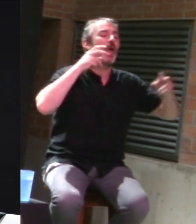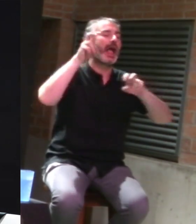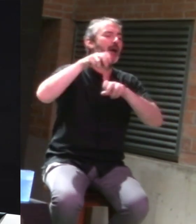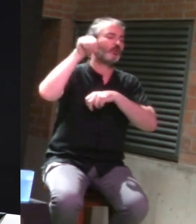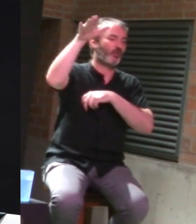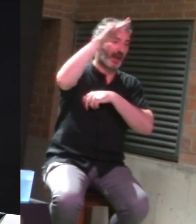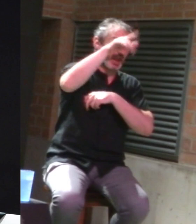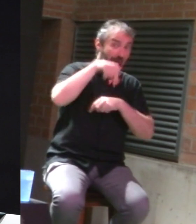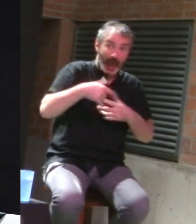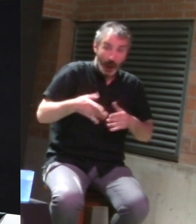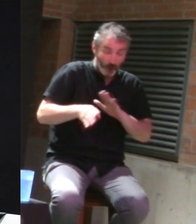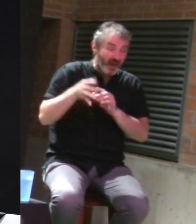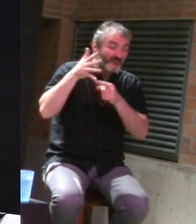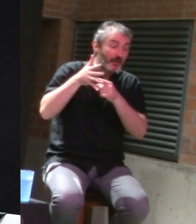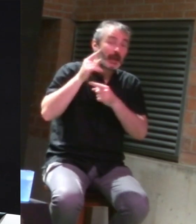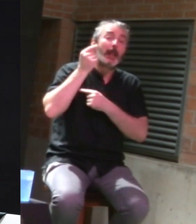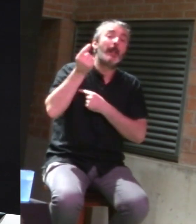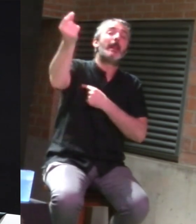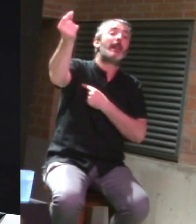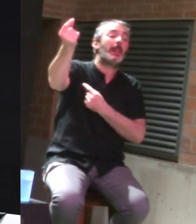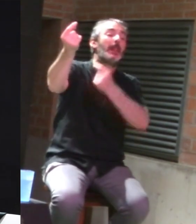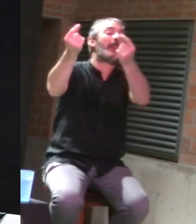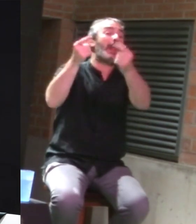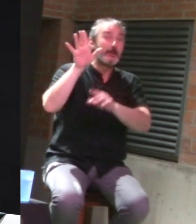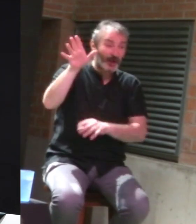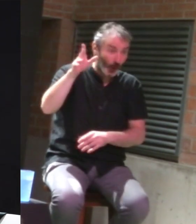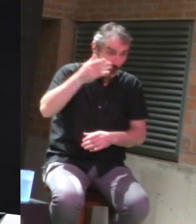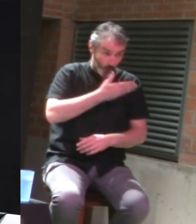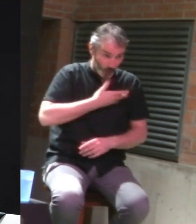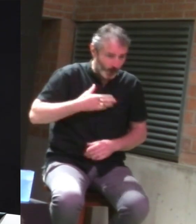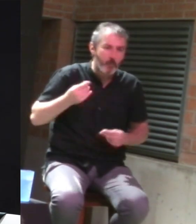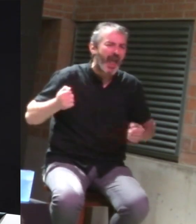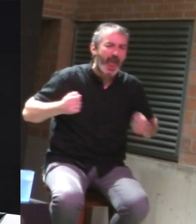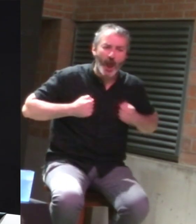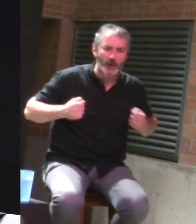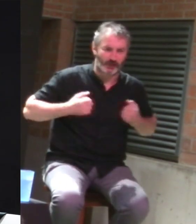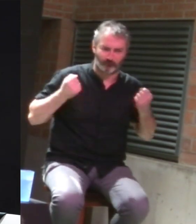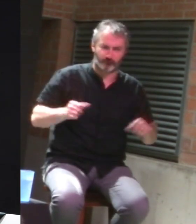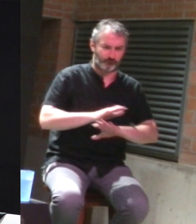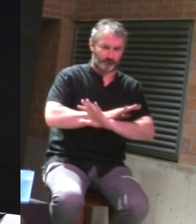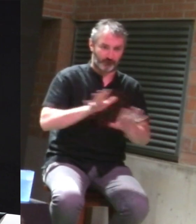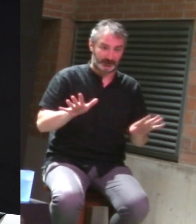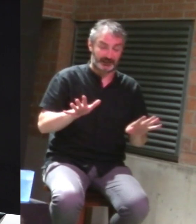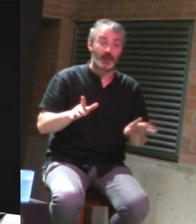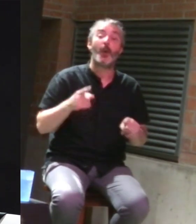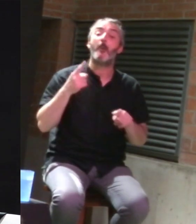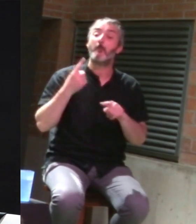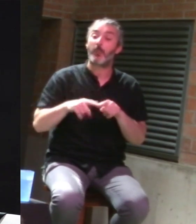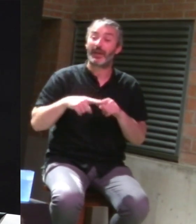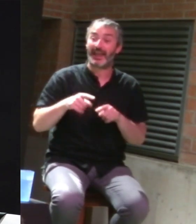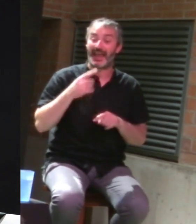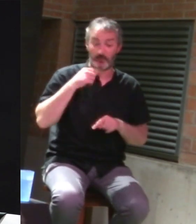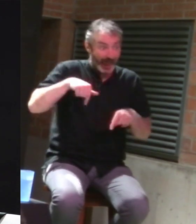ruralia, on hi ha fàbriques, però on els patrons són terriblement egoistes. I és divertit perquè un dels que composa la